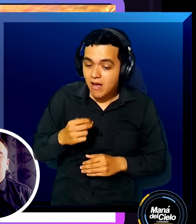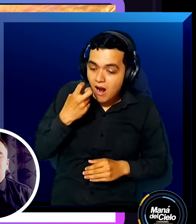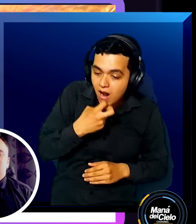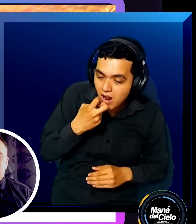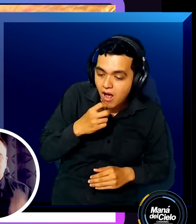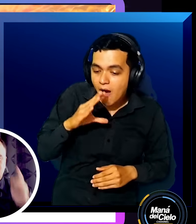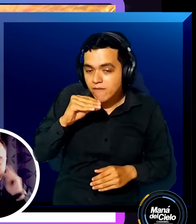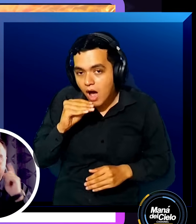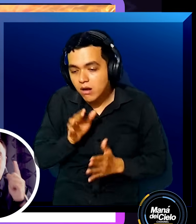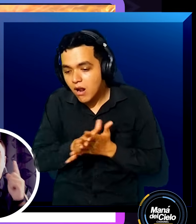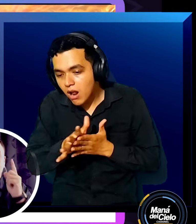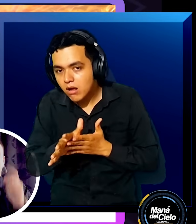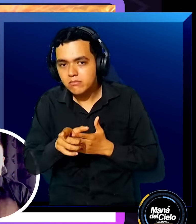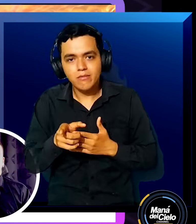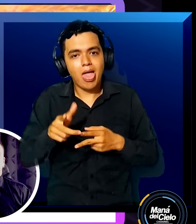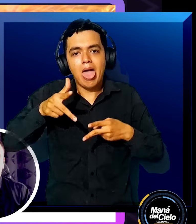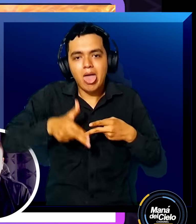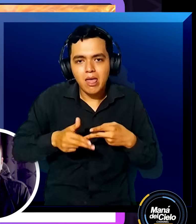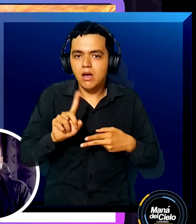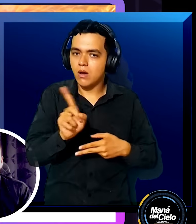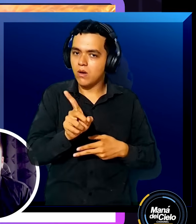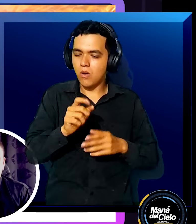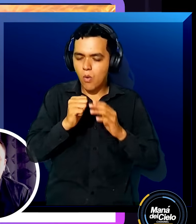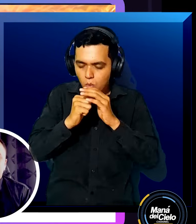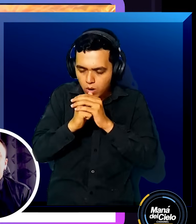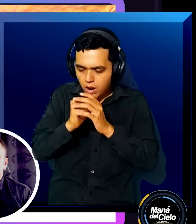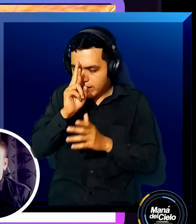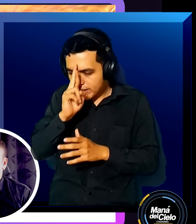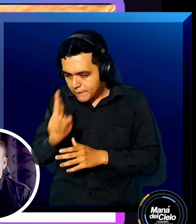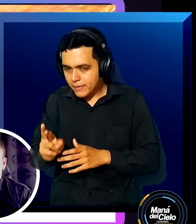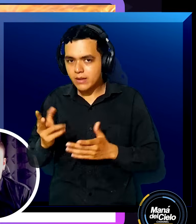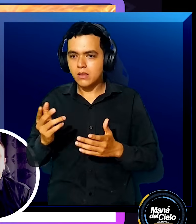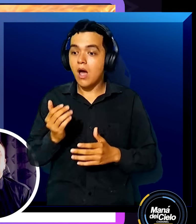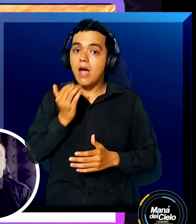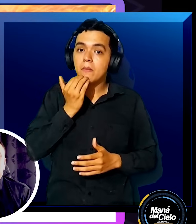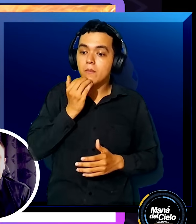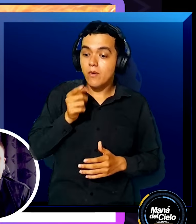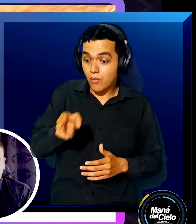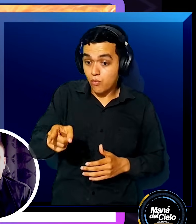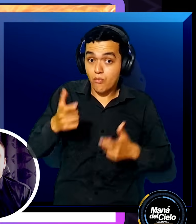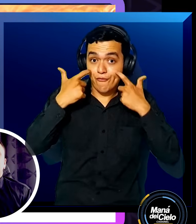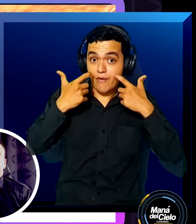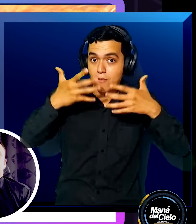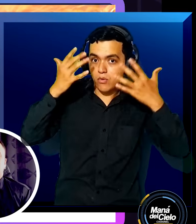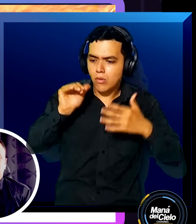entre dándole gracias, alabándole, adorándole, glorificándole, bendiciendo.